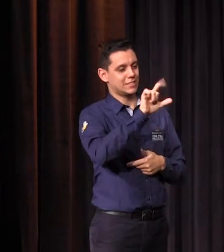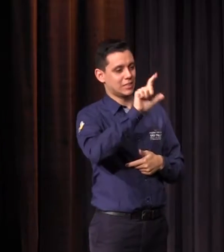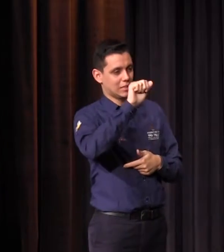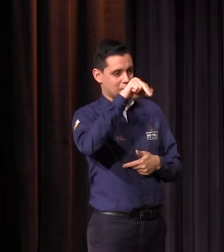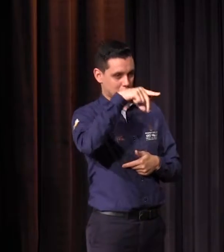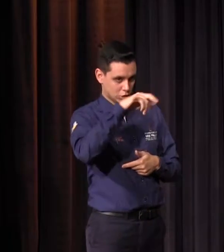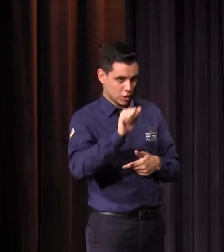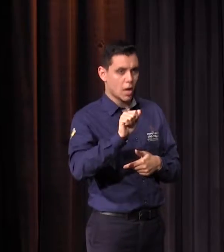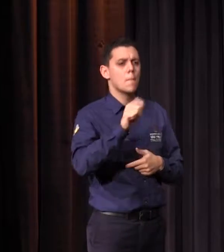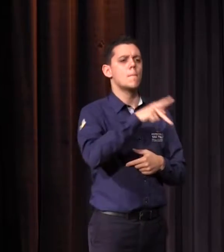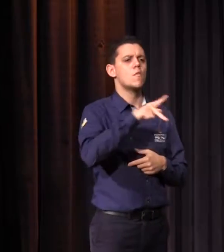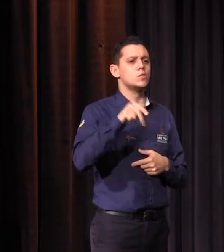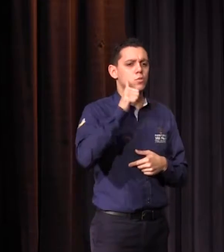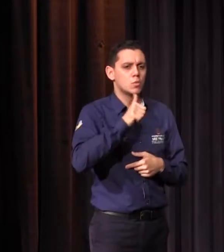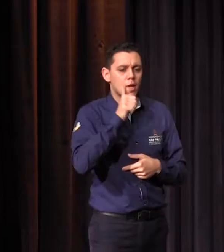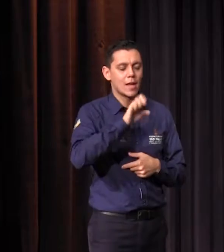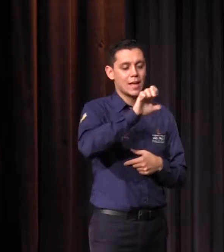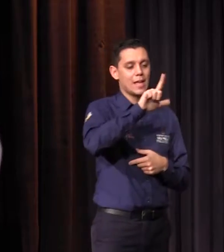eliana pereira